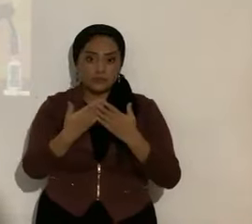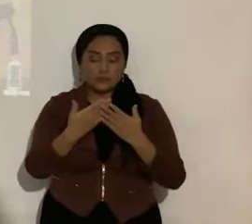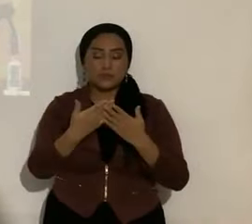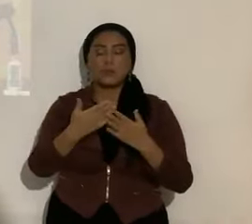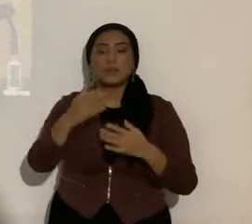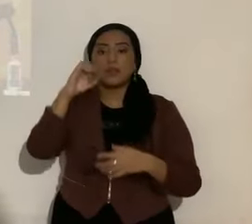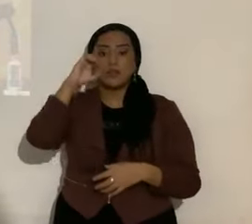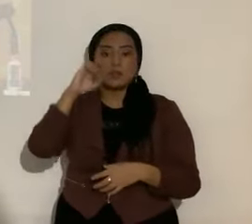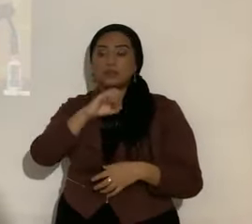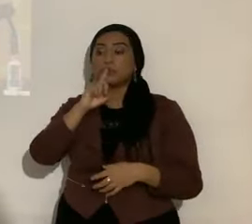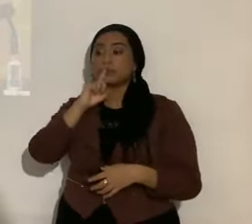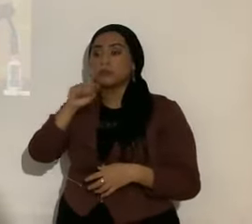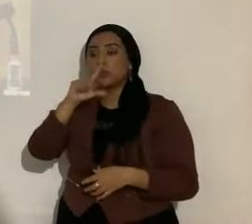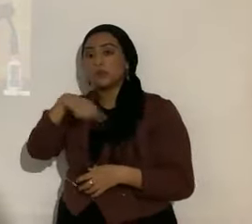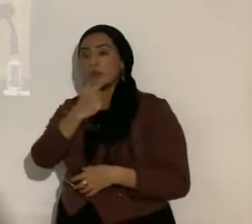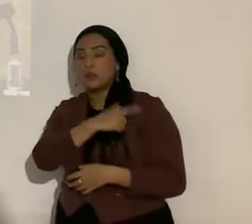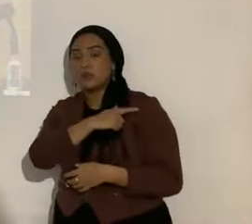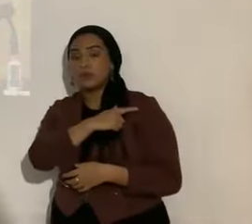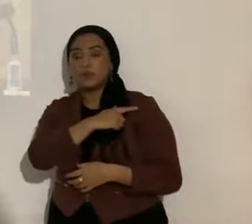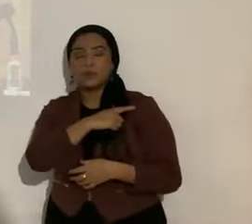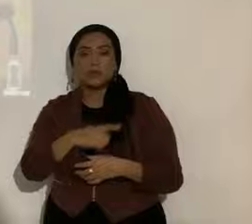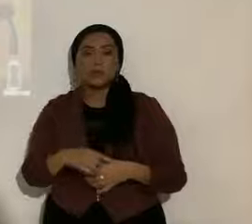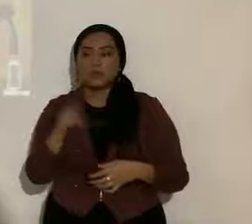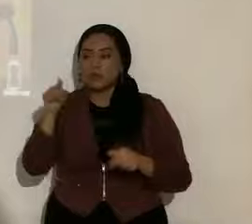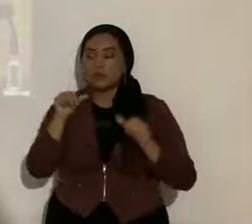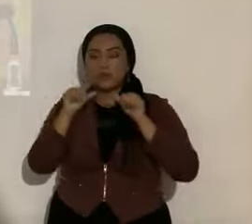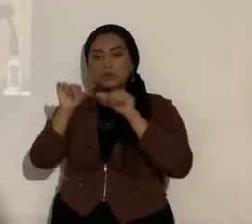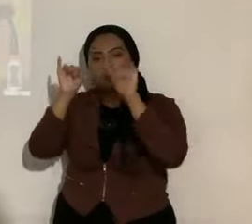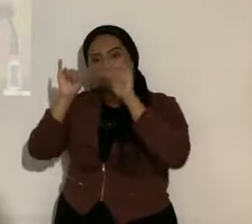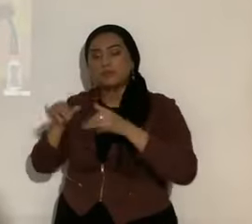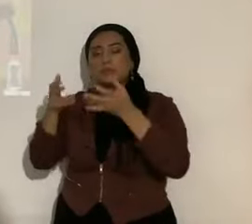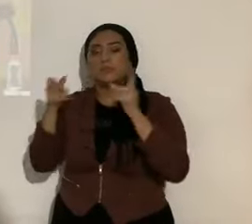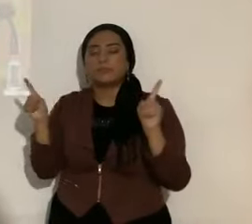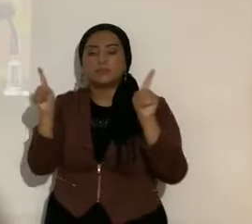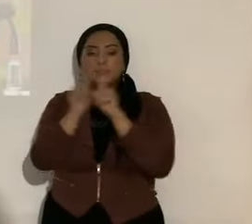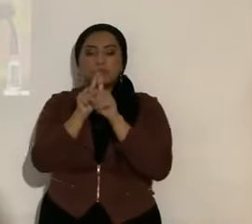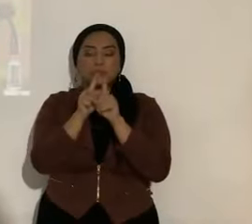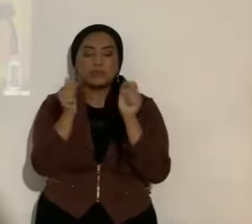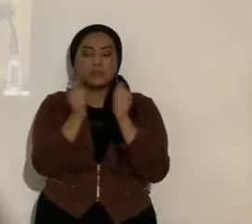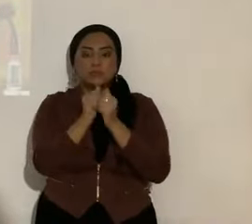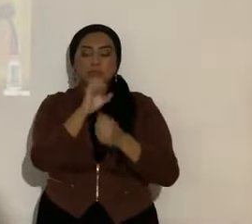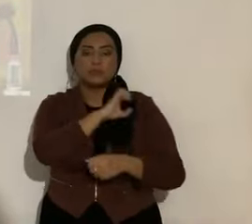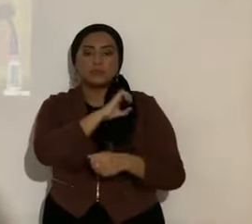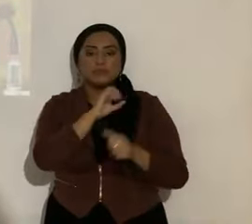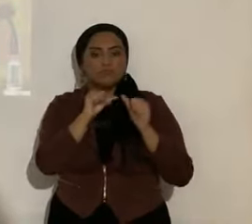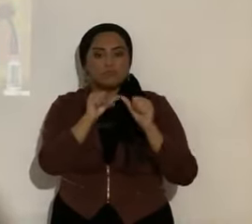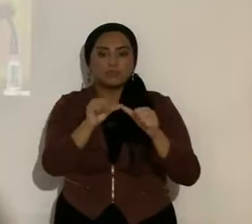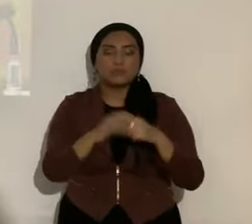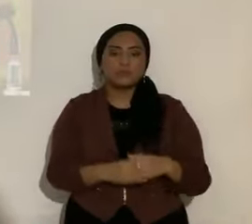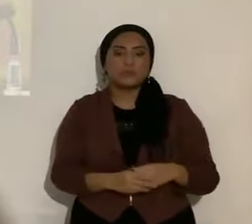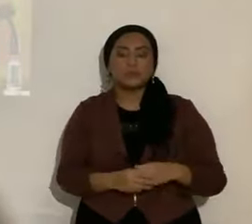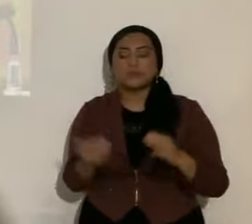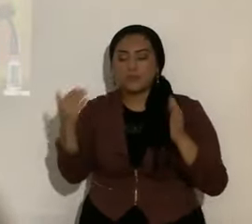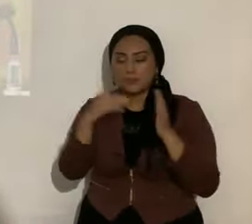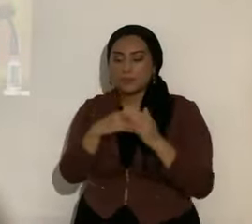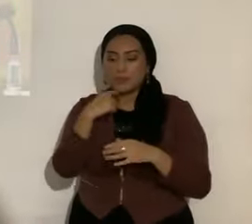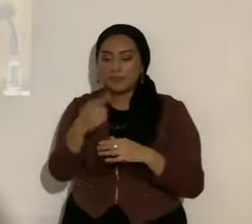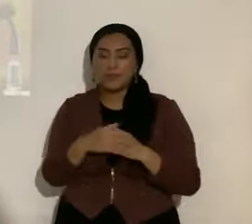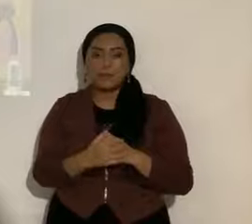Eliseo al ver si insistía persistentemente en quedarse con él. Voy a volver a repetir esta